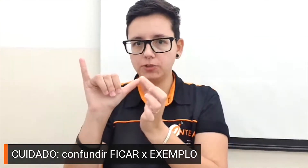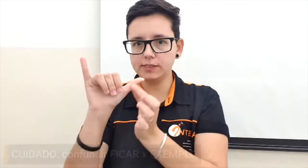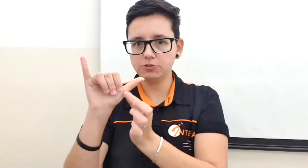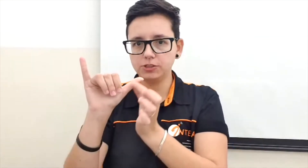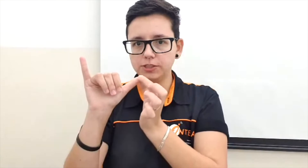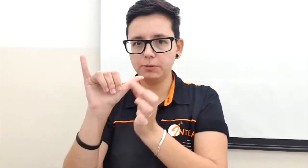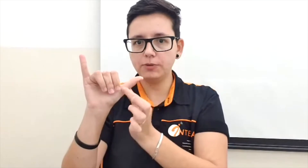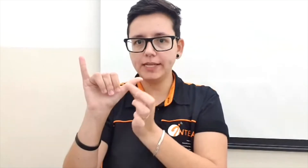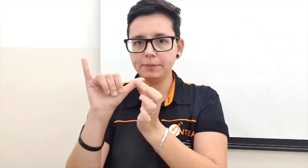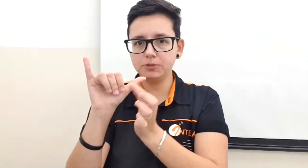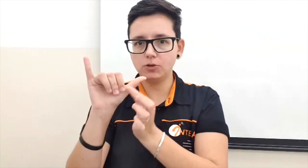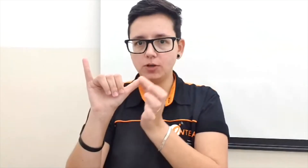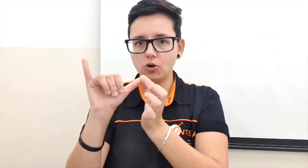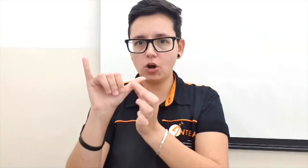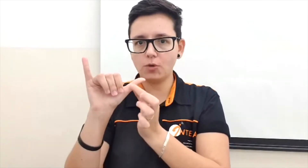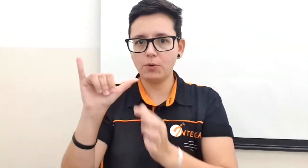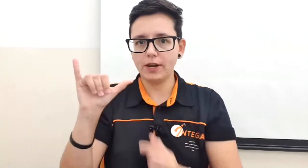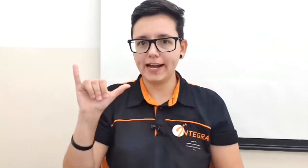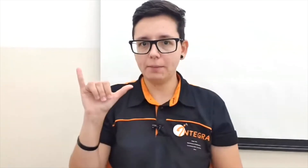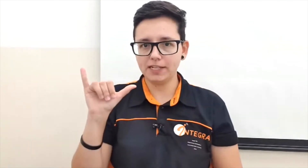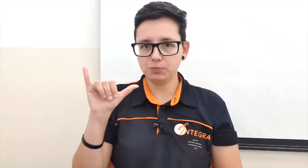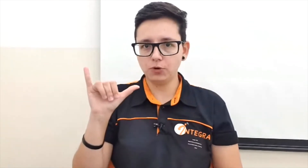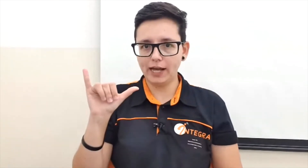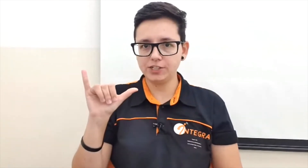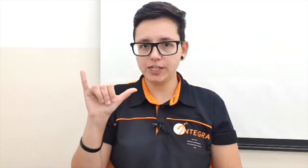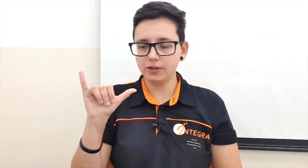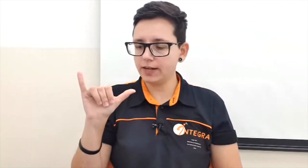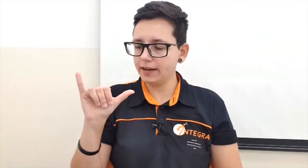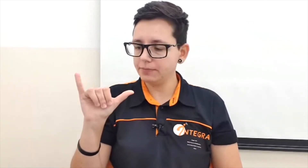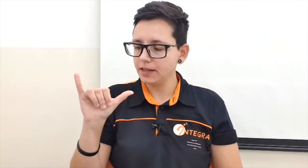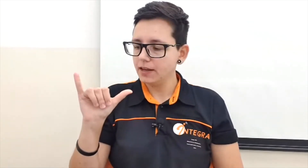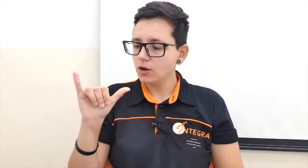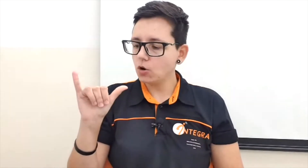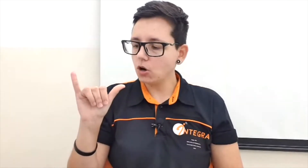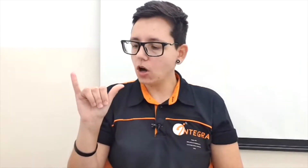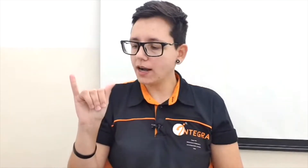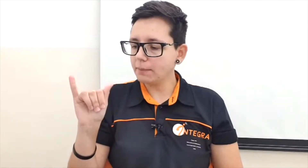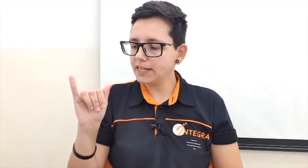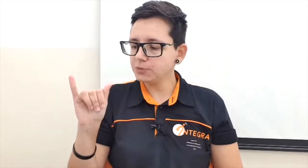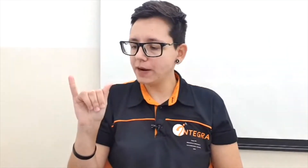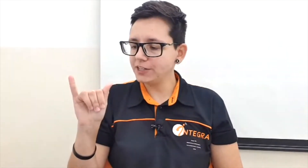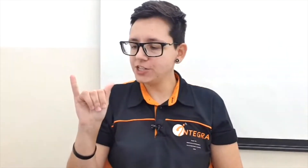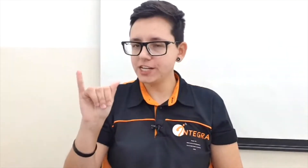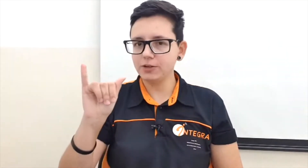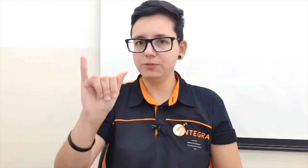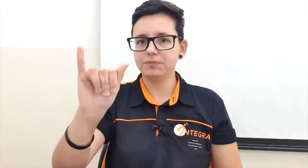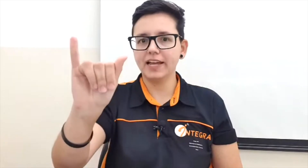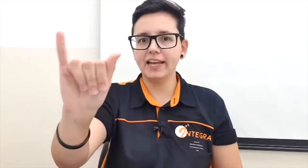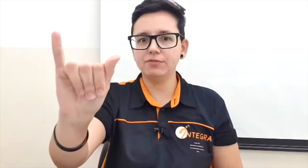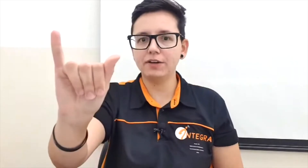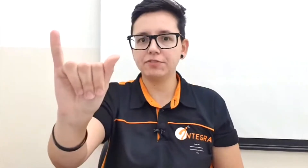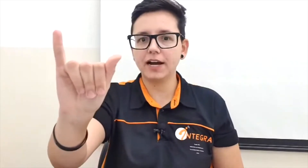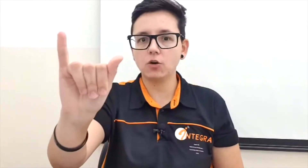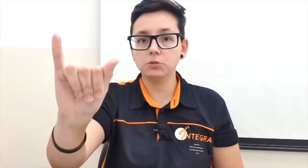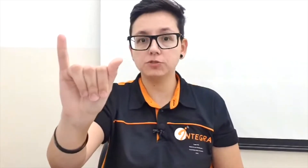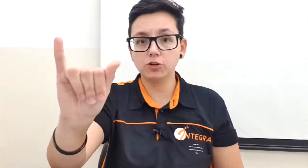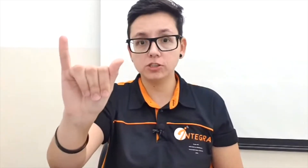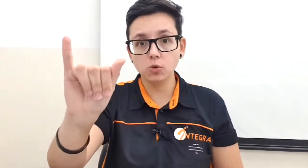configuração de mão em Y, eu coloco o polegar mais pro ladinho, né? Coloca mais pertinho, ele vai ficar como se fosse um